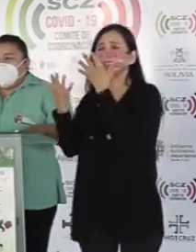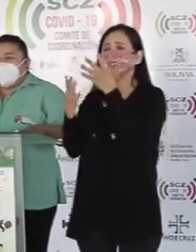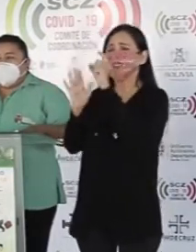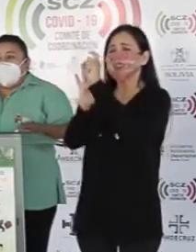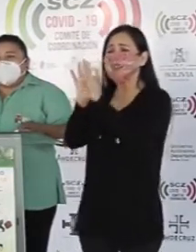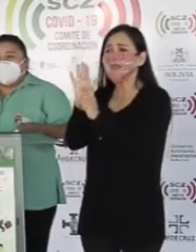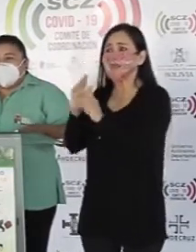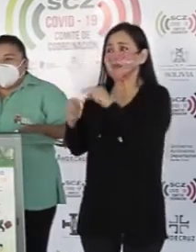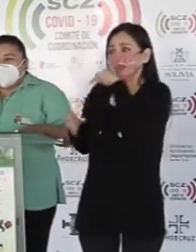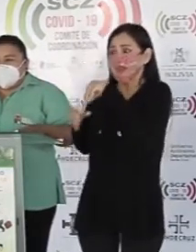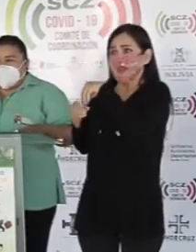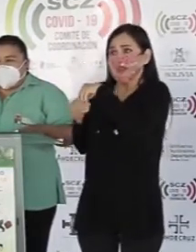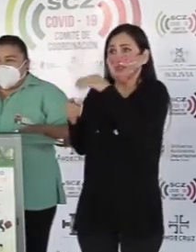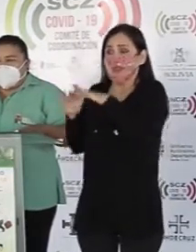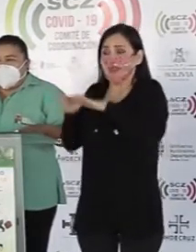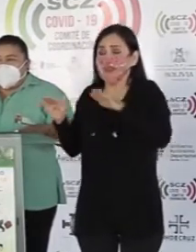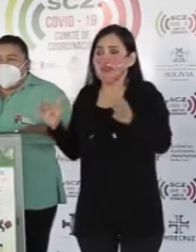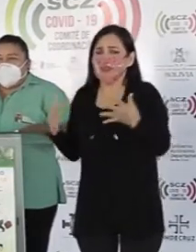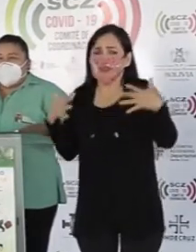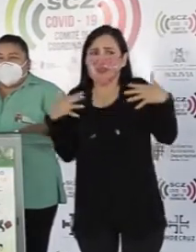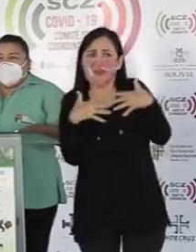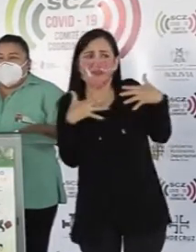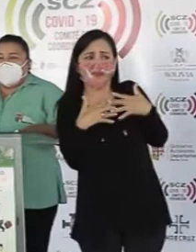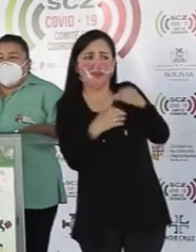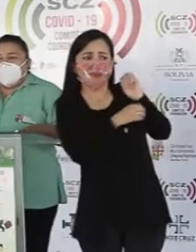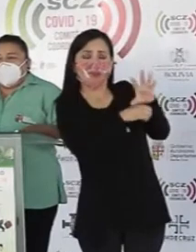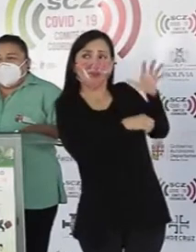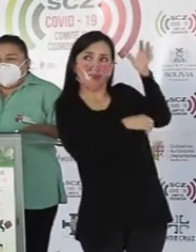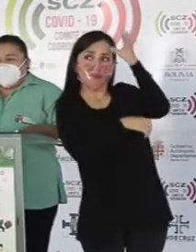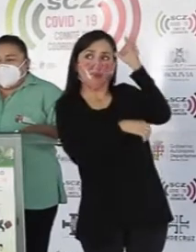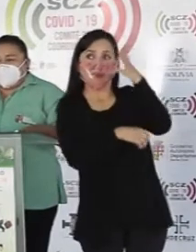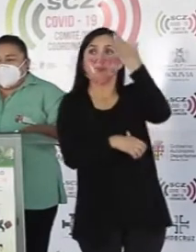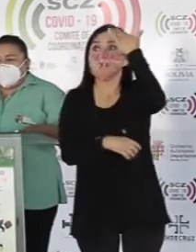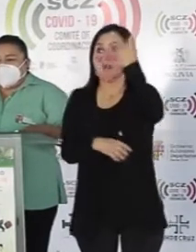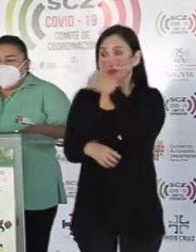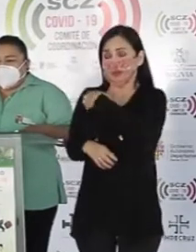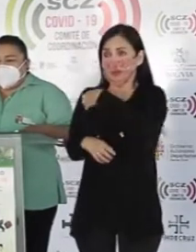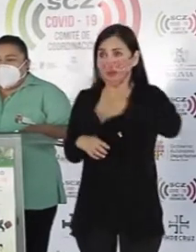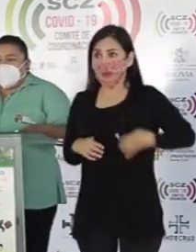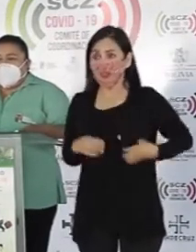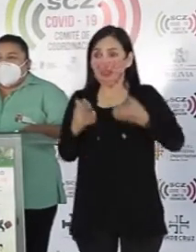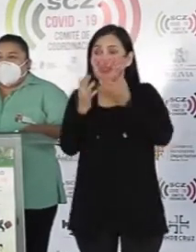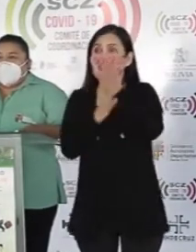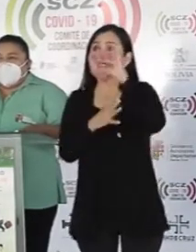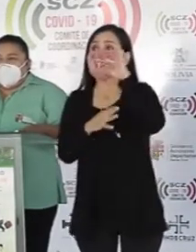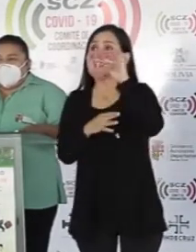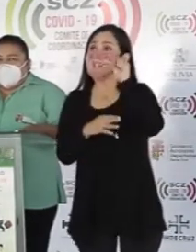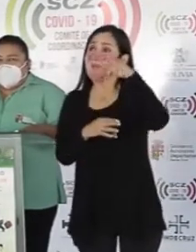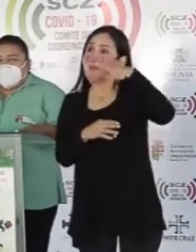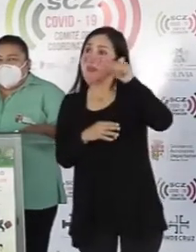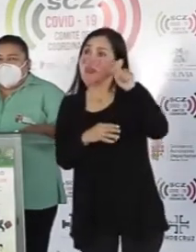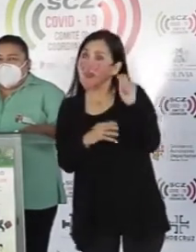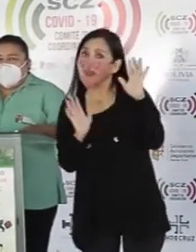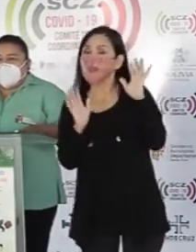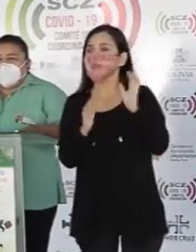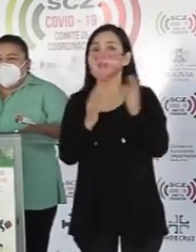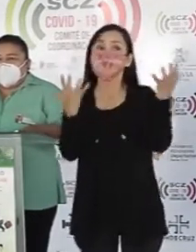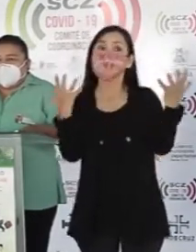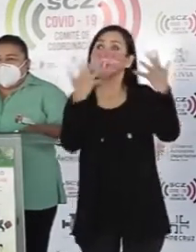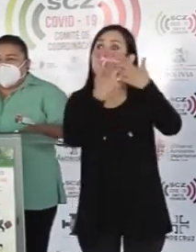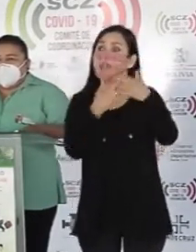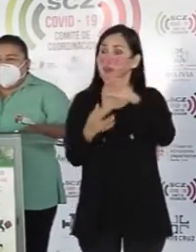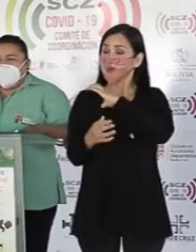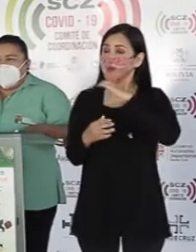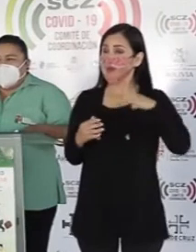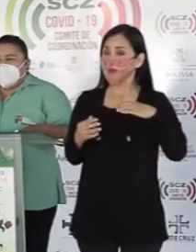denunciar o avisar quizás a sus papás. Entonces la gobernación, a través del CEPAD, ha coordinado también con el